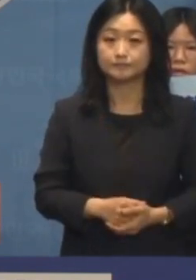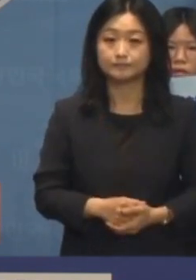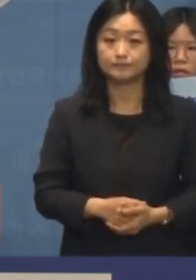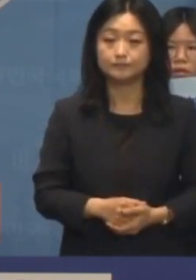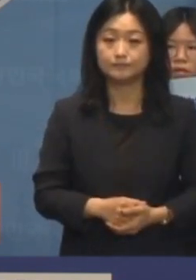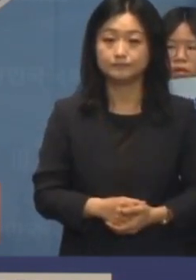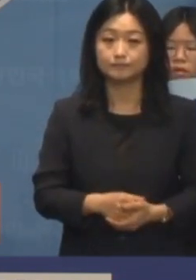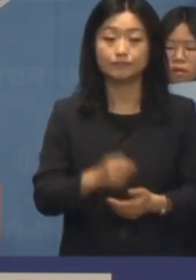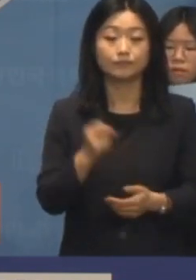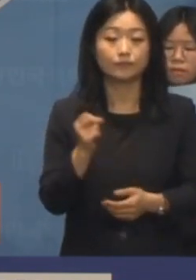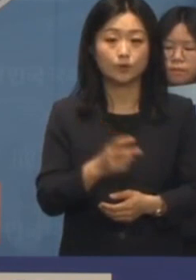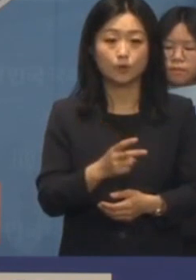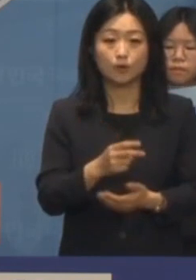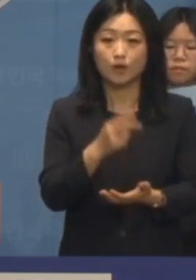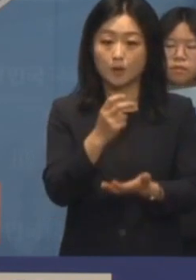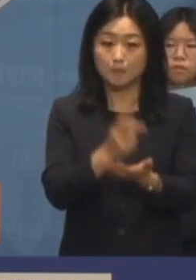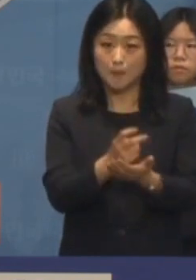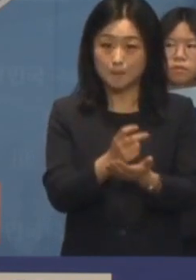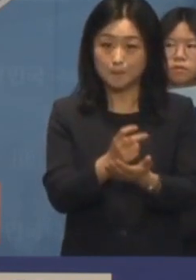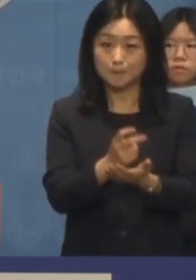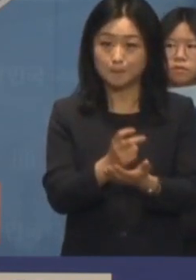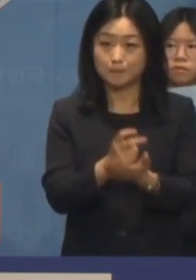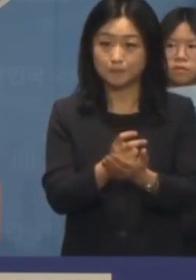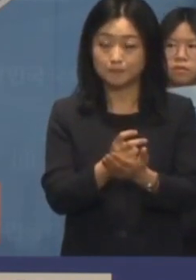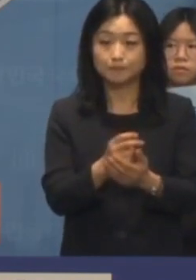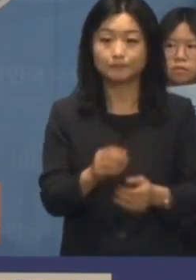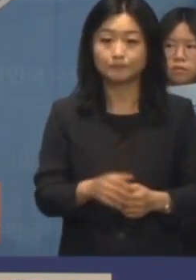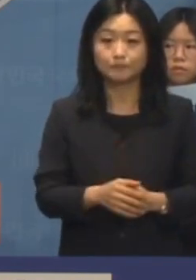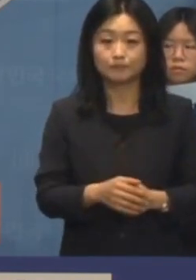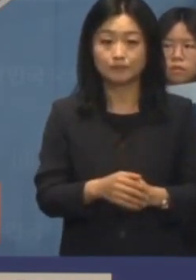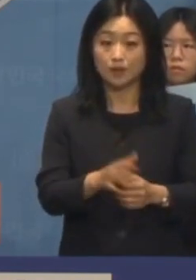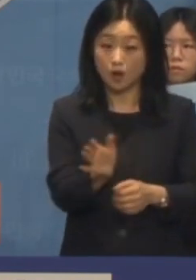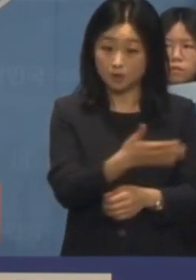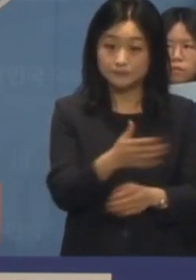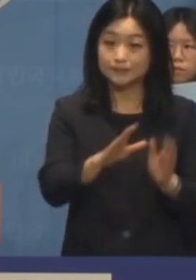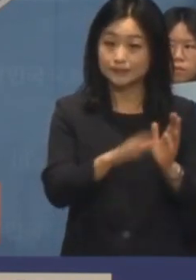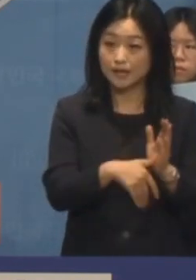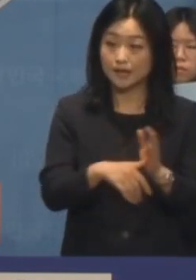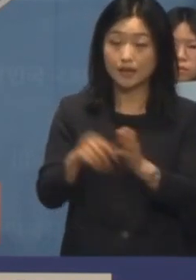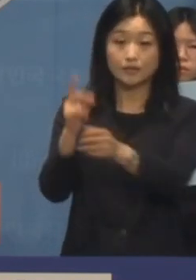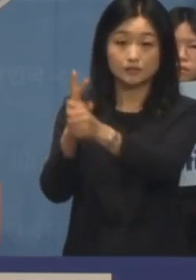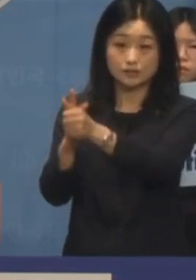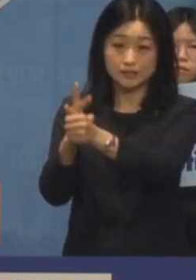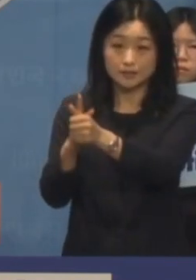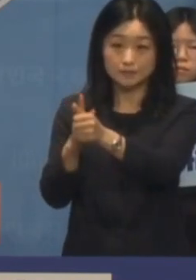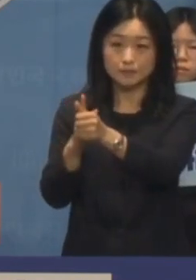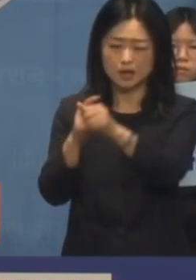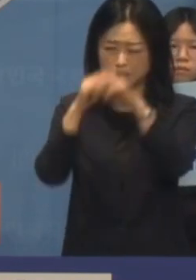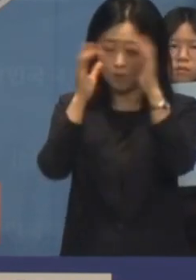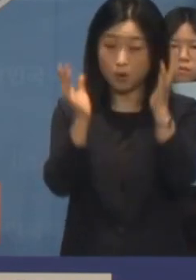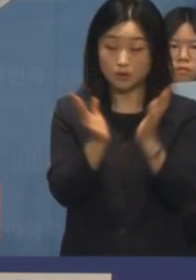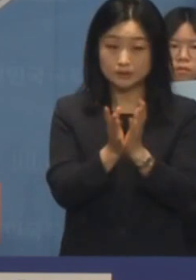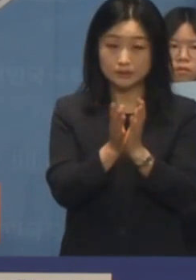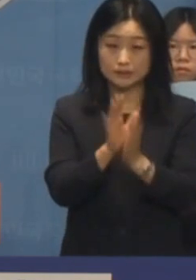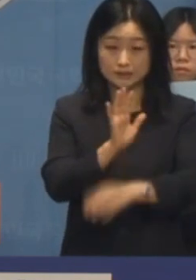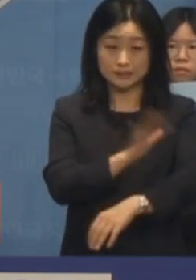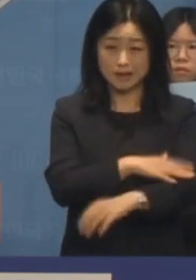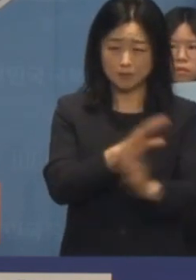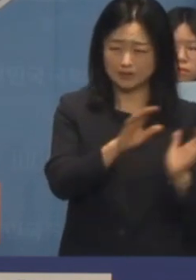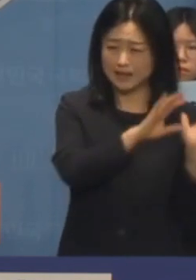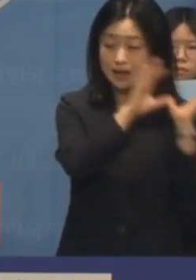보완 없이 아무도 도와주지 않는 독박교실에서 물리적을 포함해 온갖